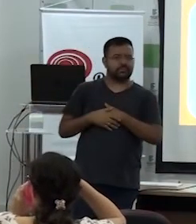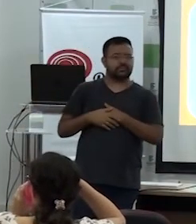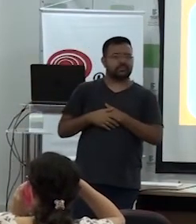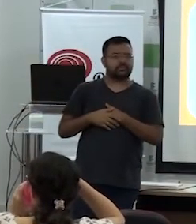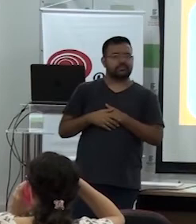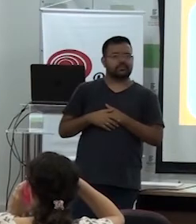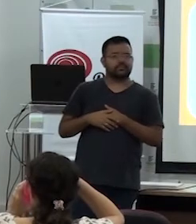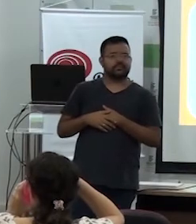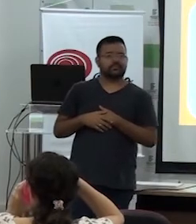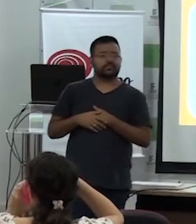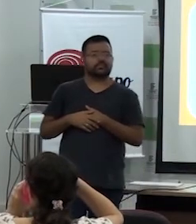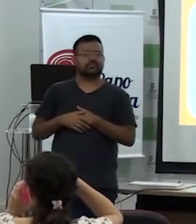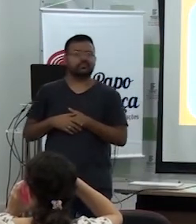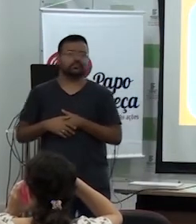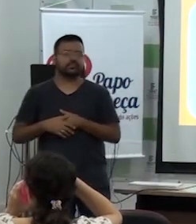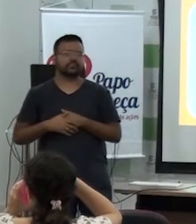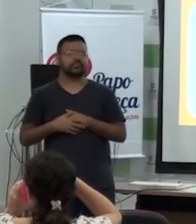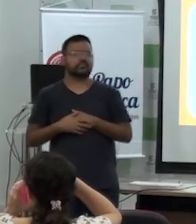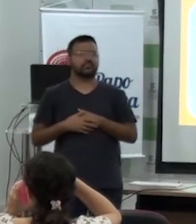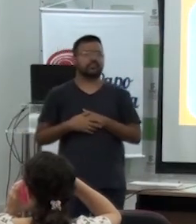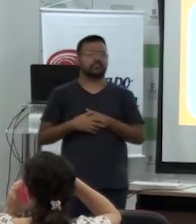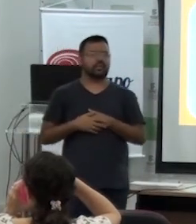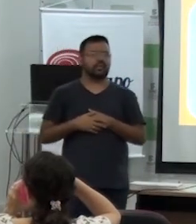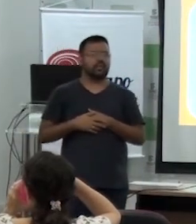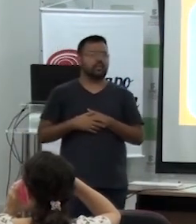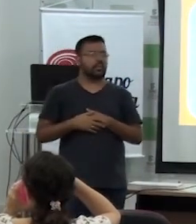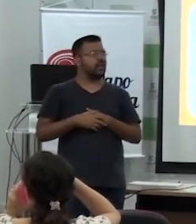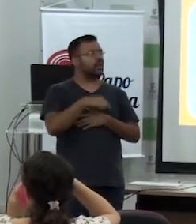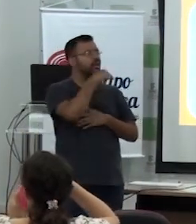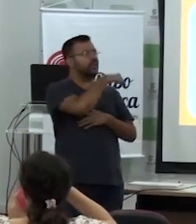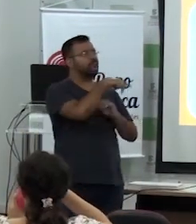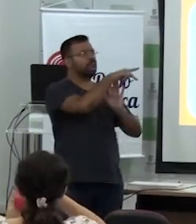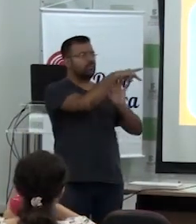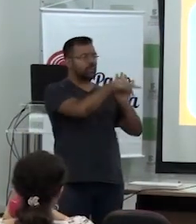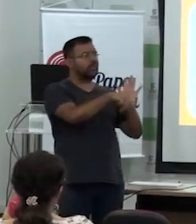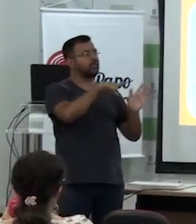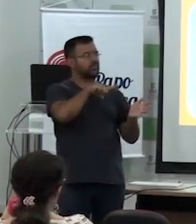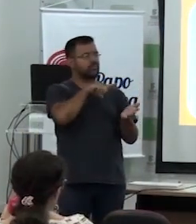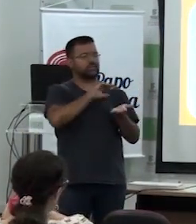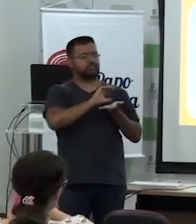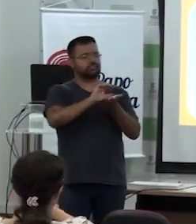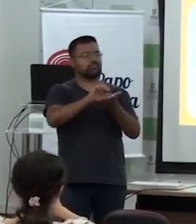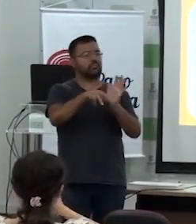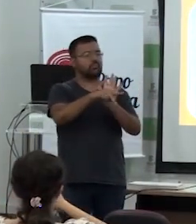Você quer falar um pouquinho desse seu projeto, Cid? Projeto? Isso. Esse projeto é financiado pela FAPES.